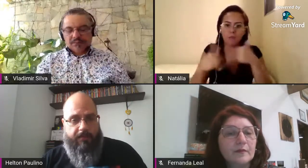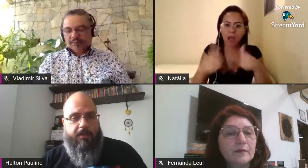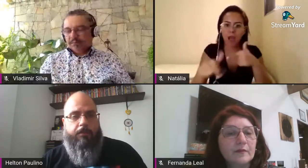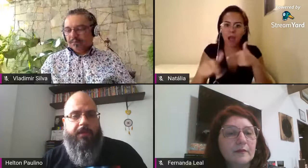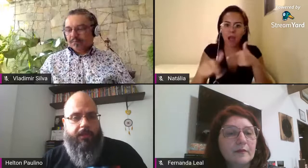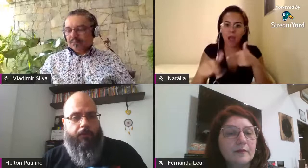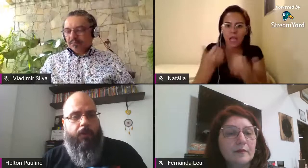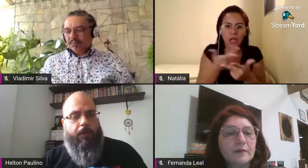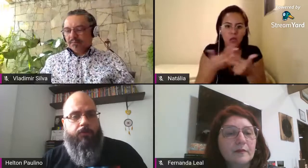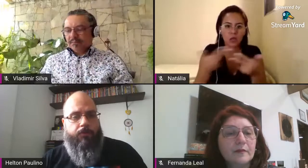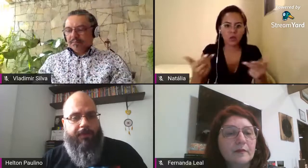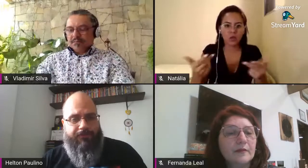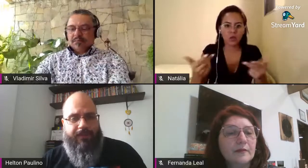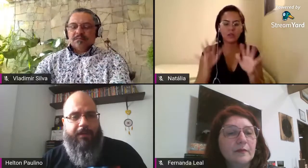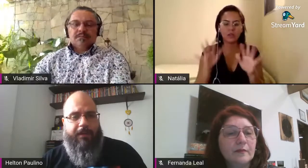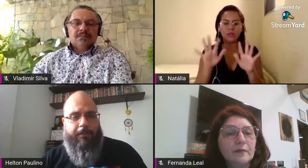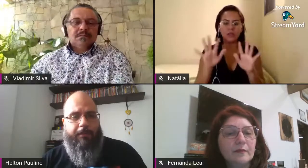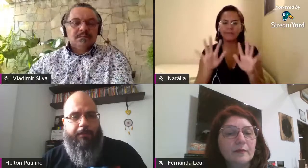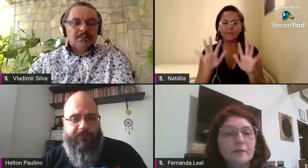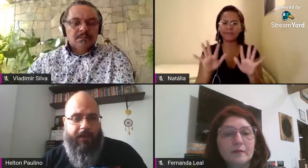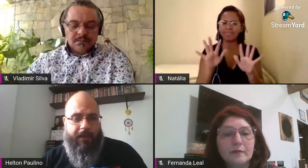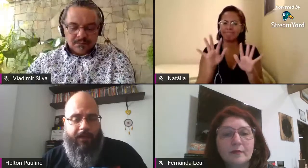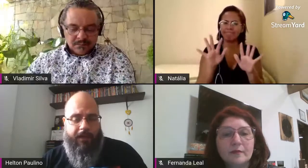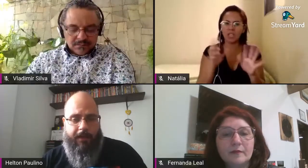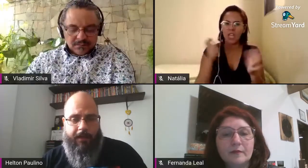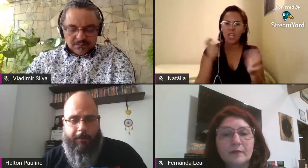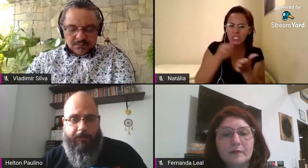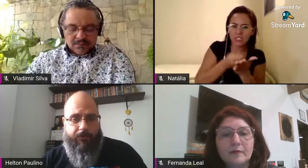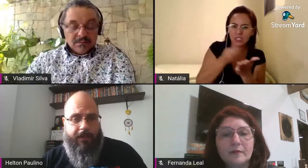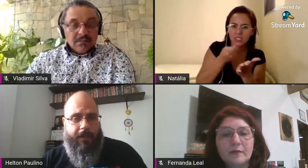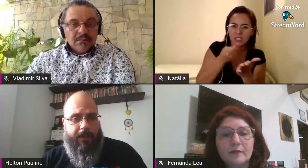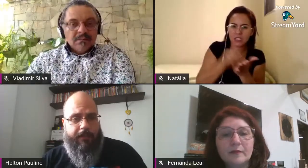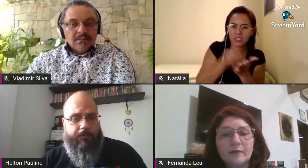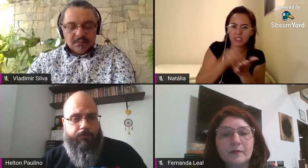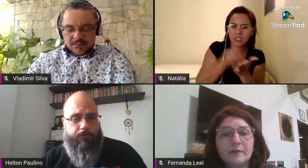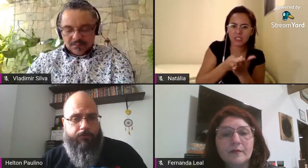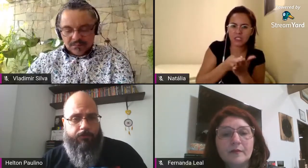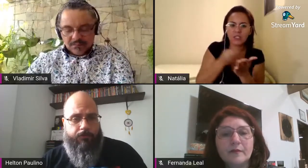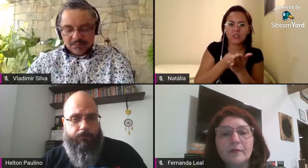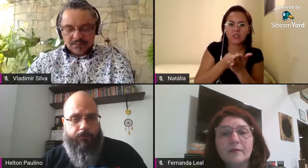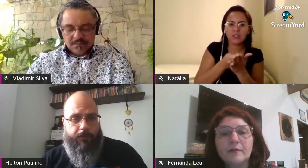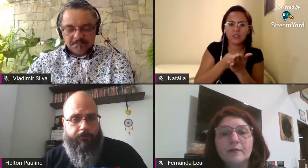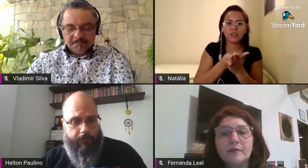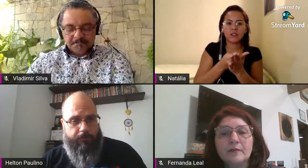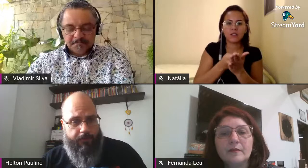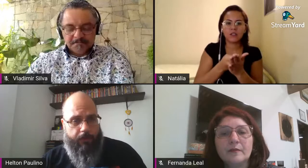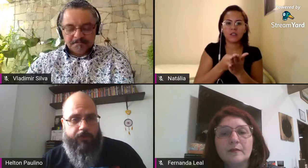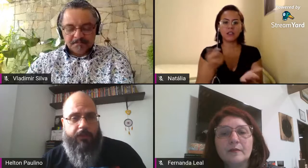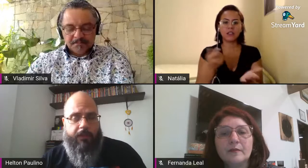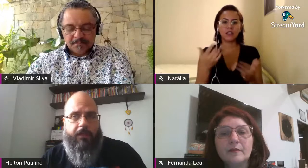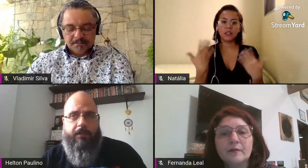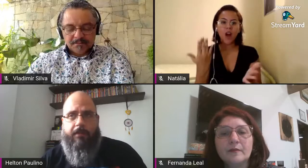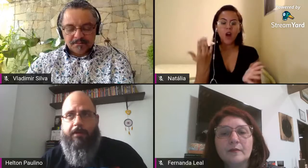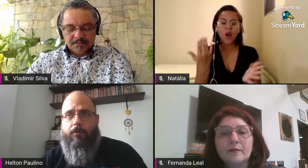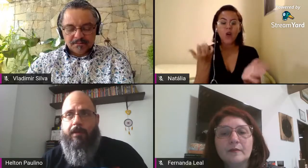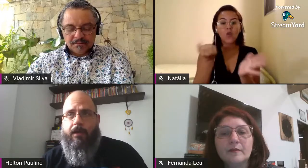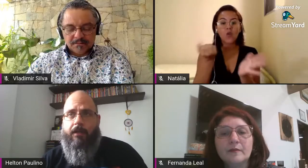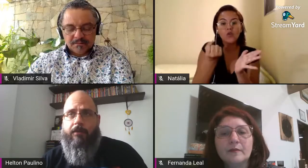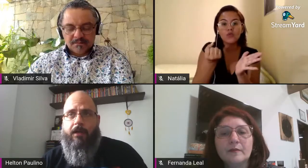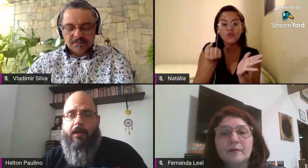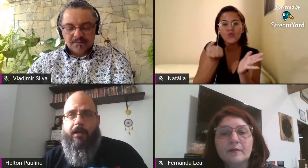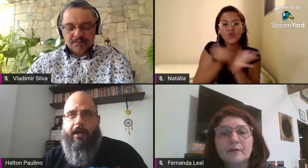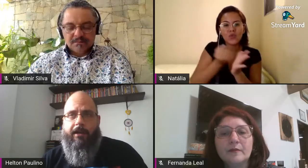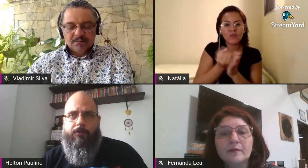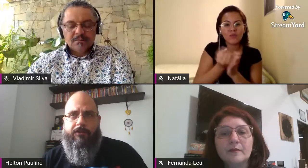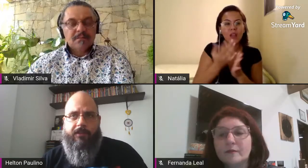que a dotação mental do aluno ele fique bastante prejudicada nos seus contextos, inclusive de rotina, né? Isso é bem